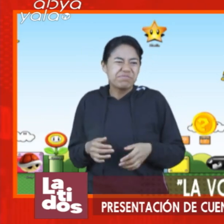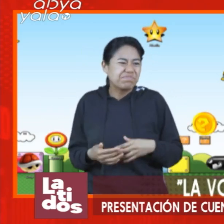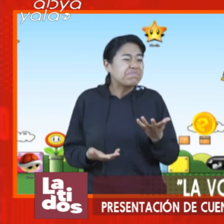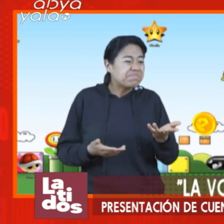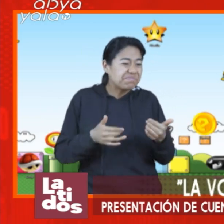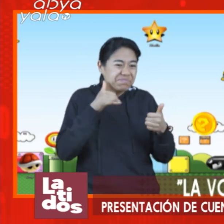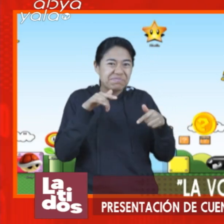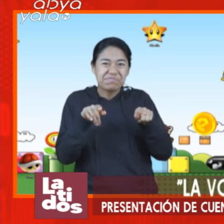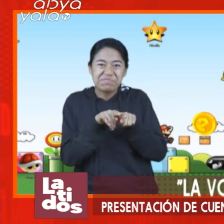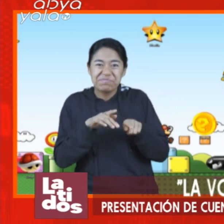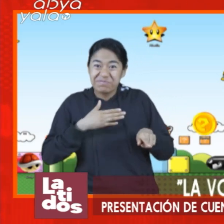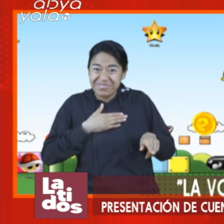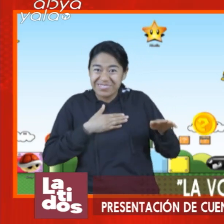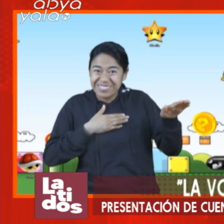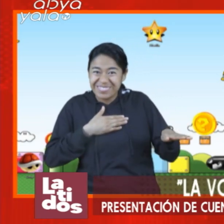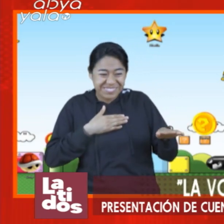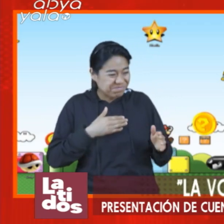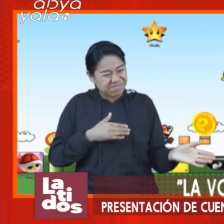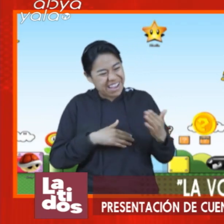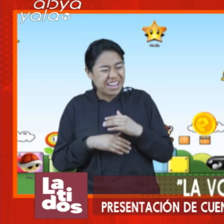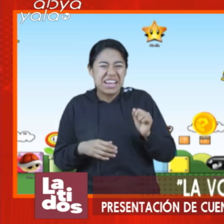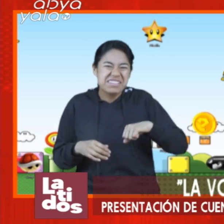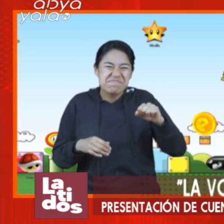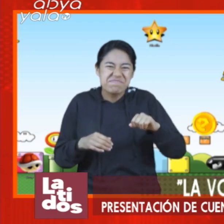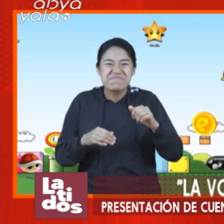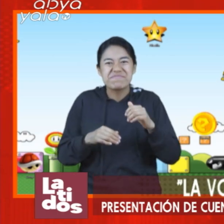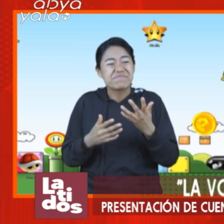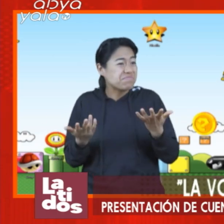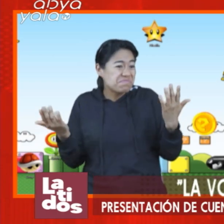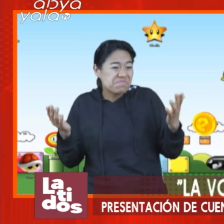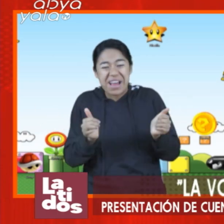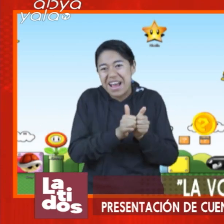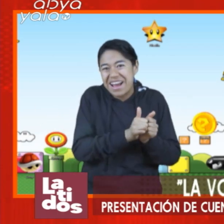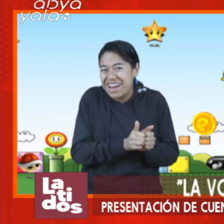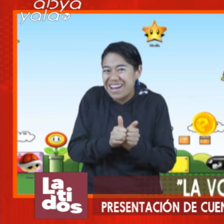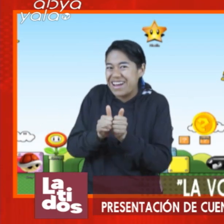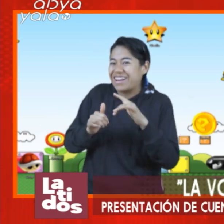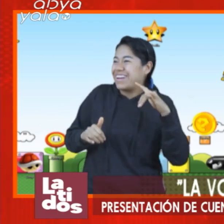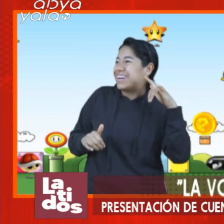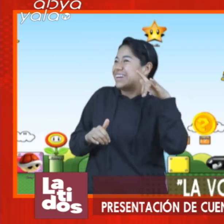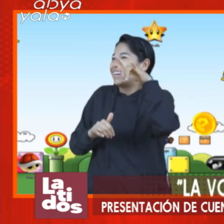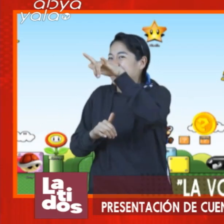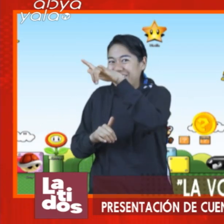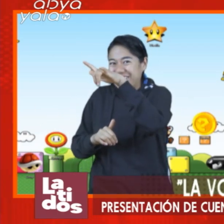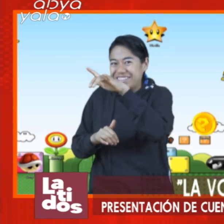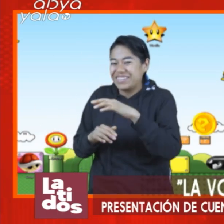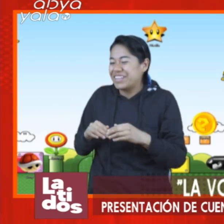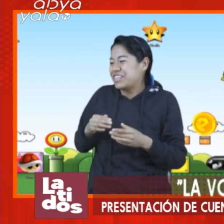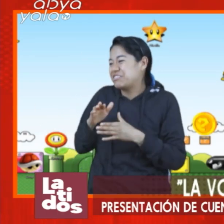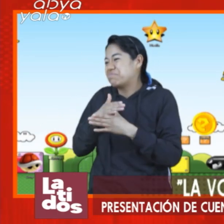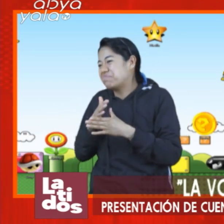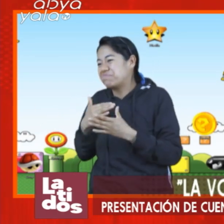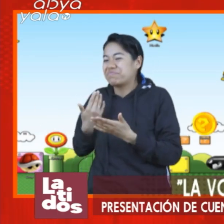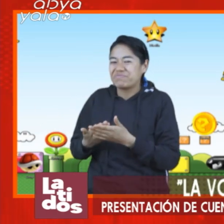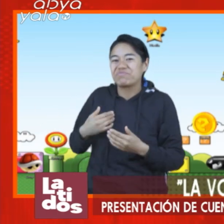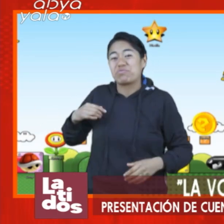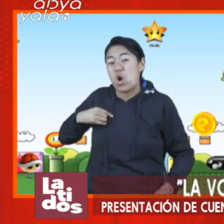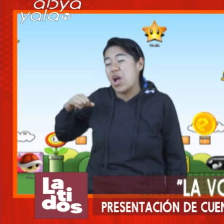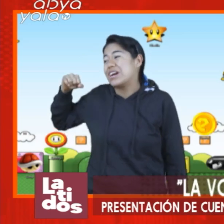para mí porque creo que desde las instituciones, desde el Estado, las instituciones privadas o quienes, a veces pensamos que las necesidades de las personas con discapacidad